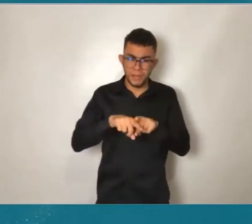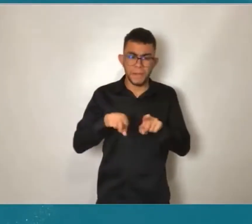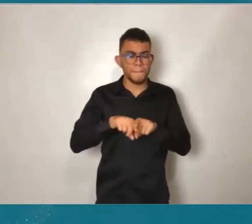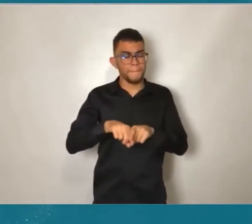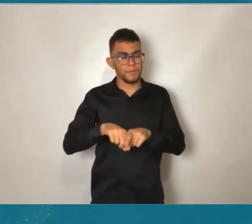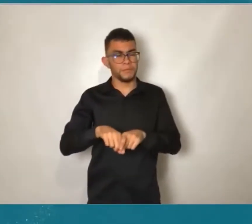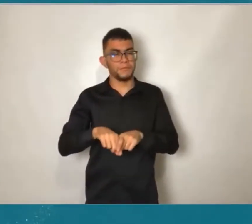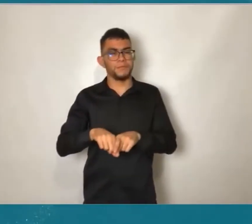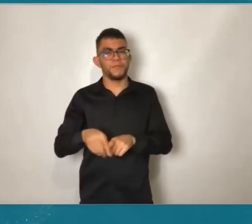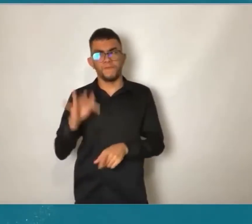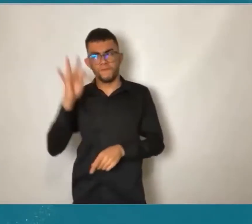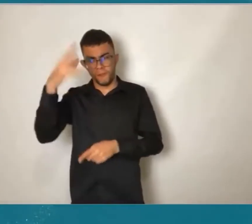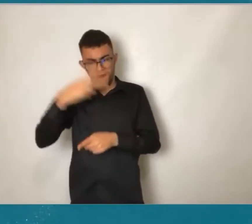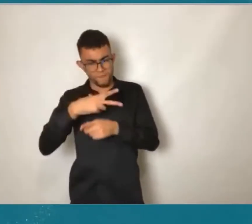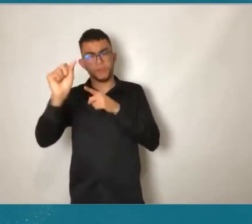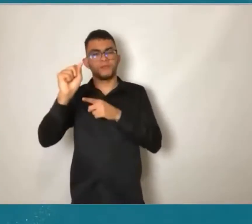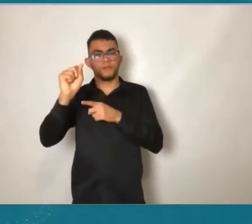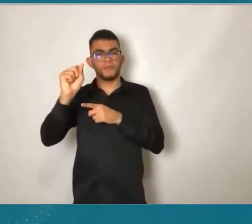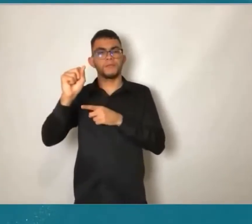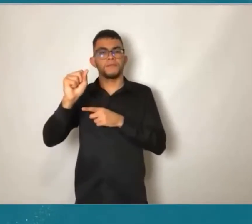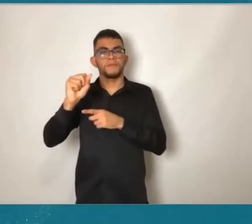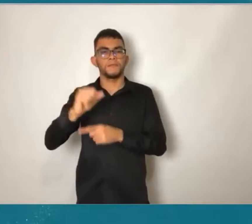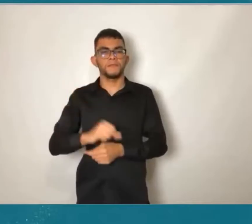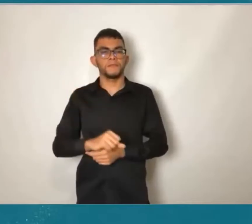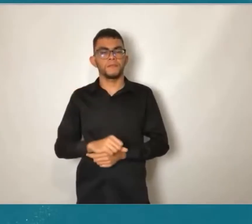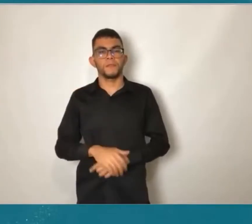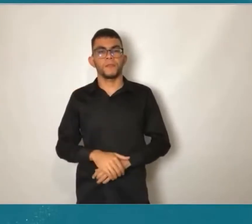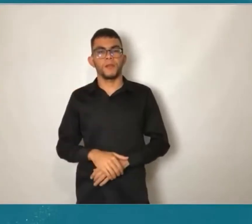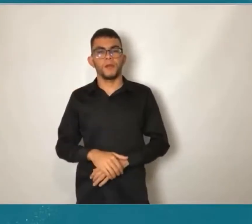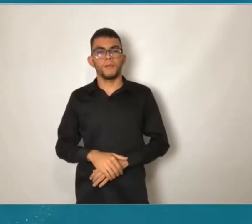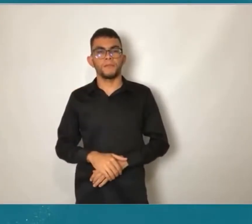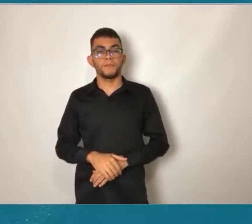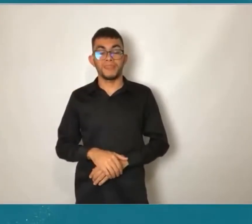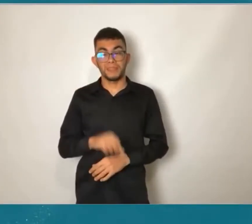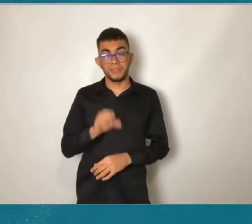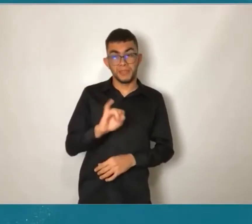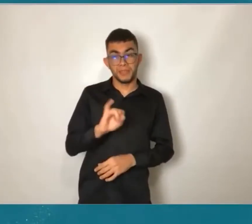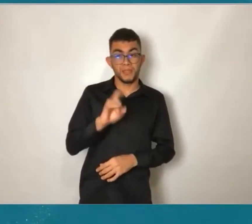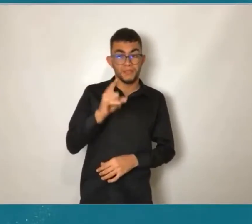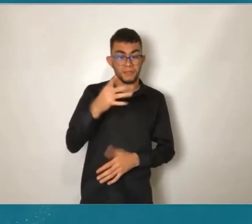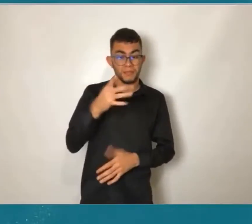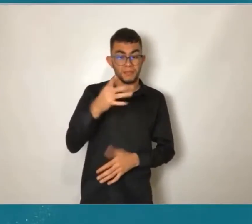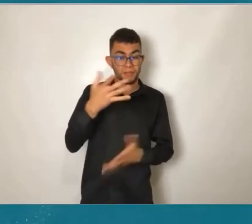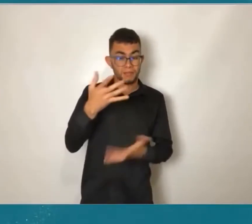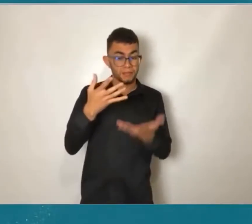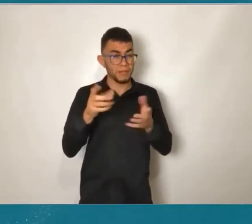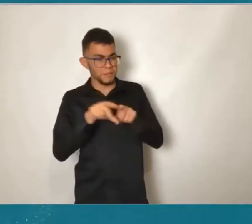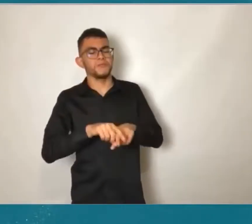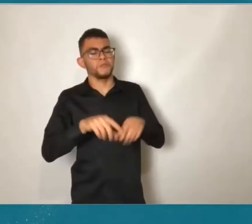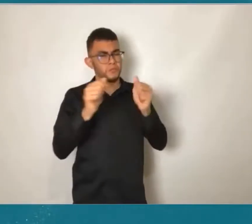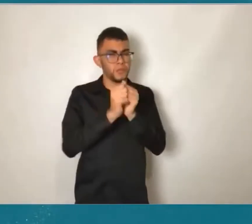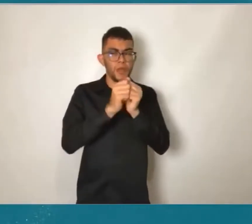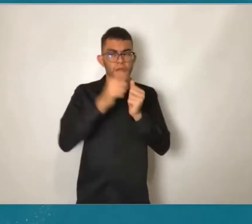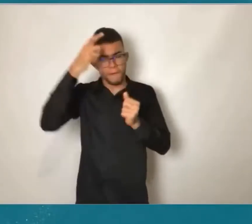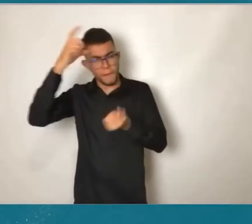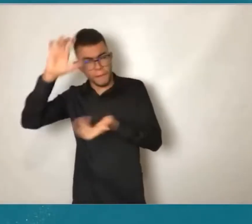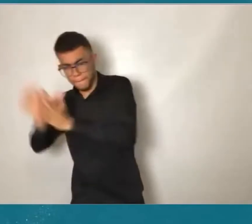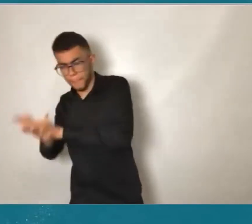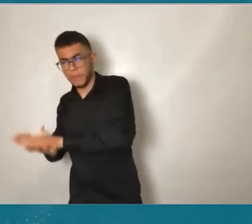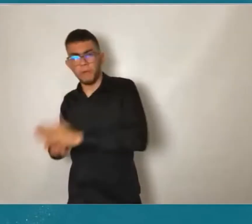Como? Graças a Deus que na conferência em Mateus, o Senhor nos mostrou, irmãos, a